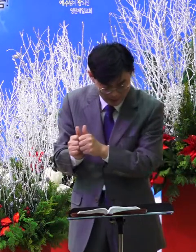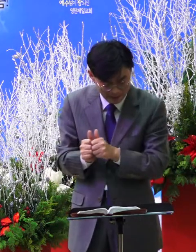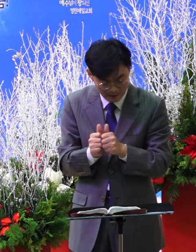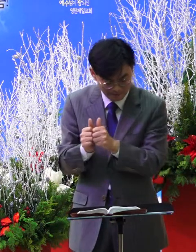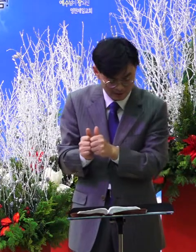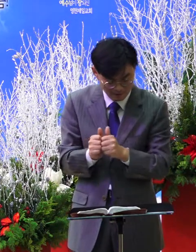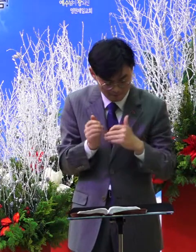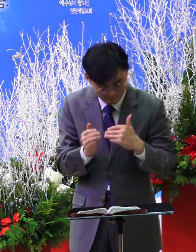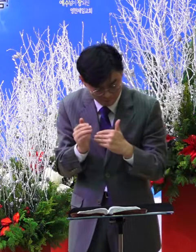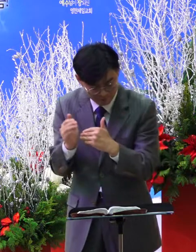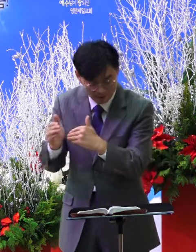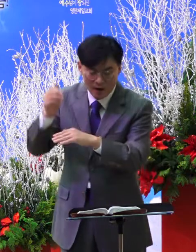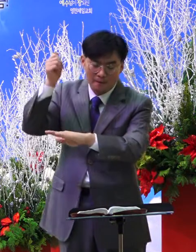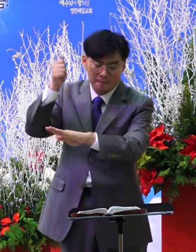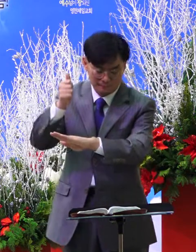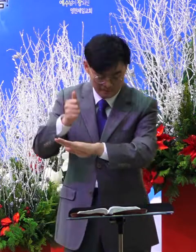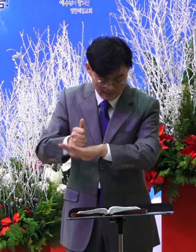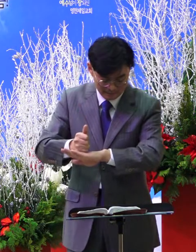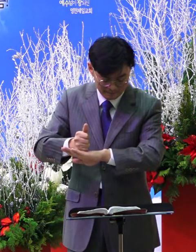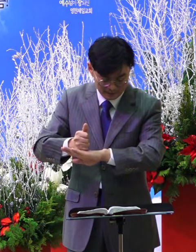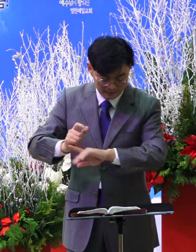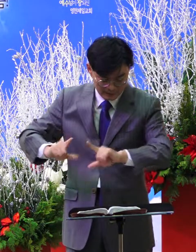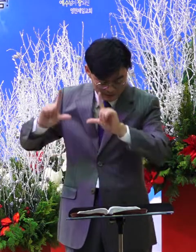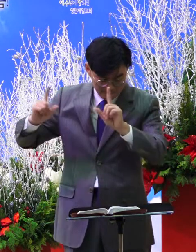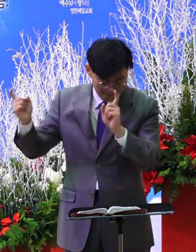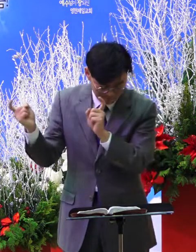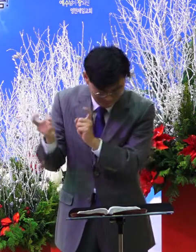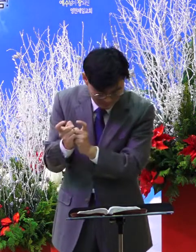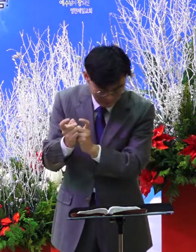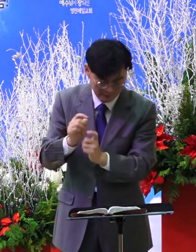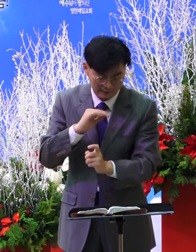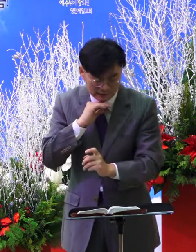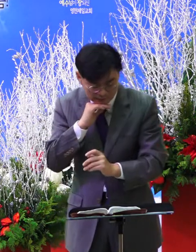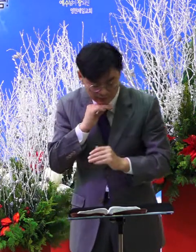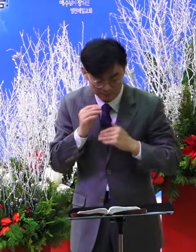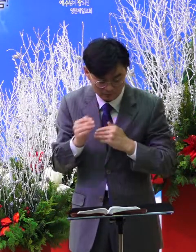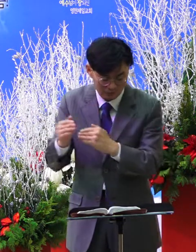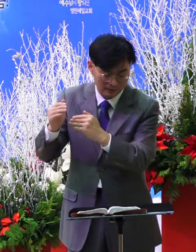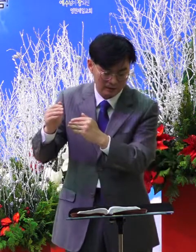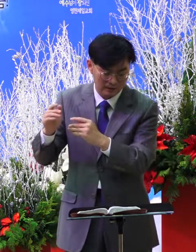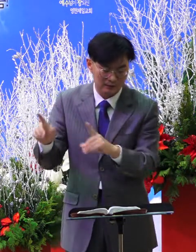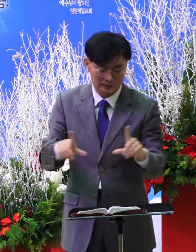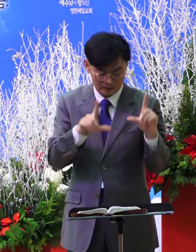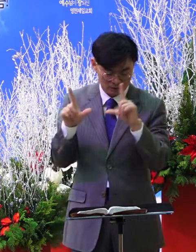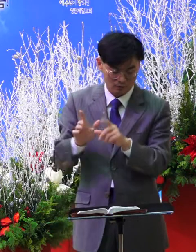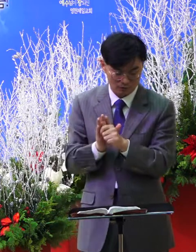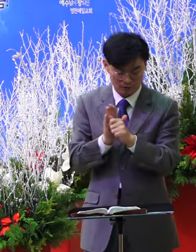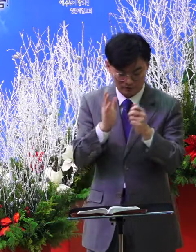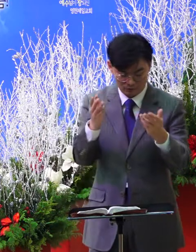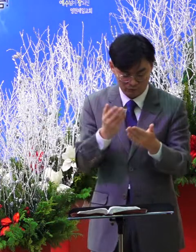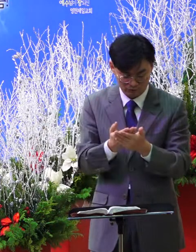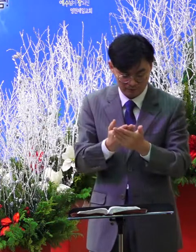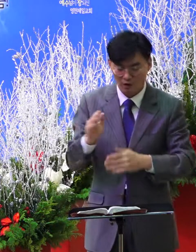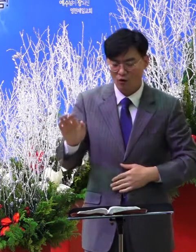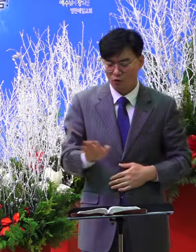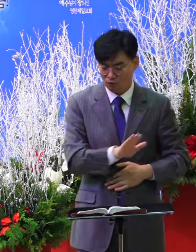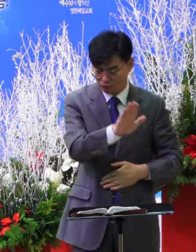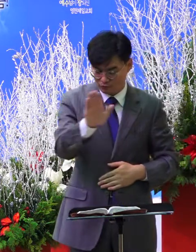삶을 살아갈 수 있도록 은혜를 더하여 주시옵소서. 우리들의 삶을 새롭게 해주시기를